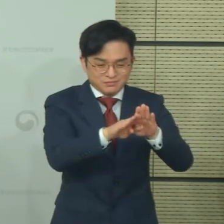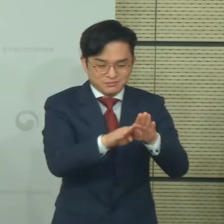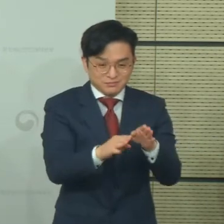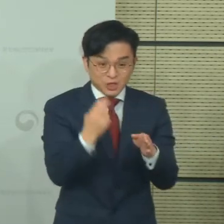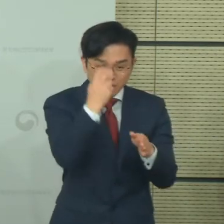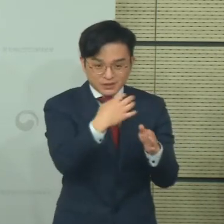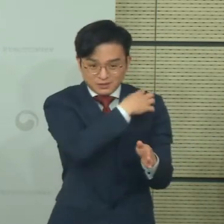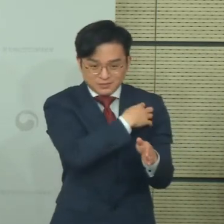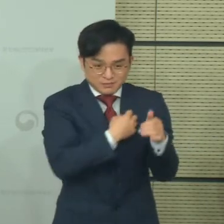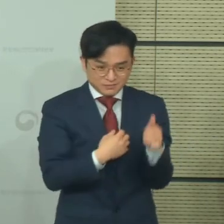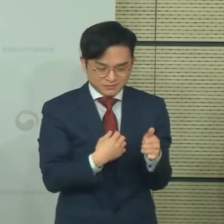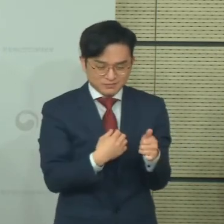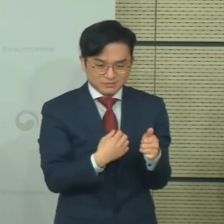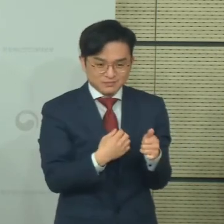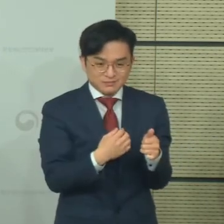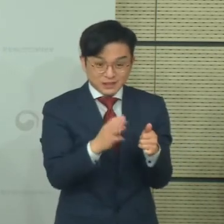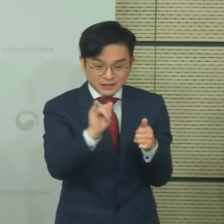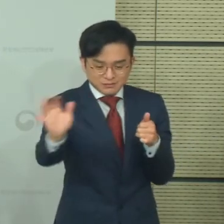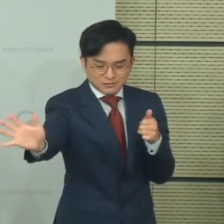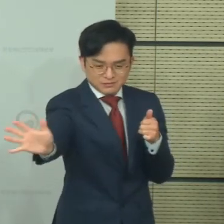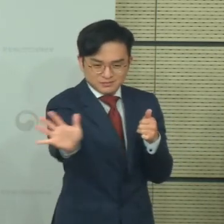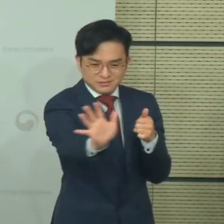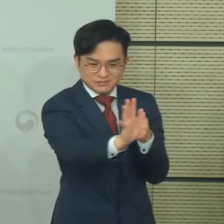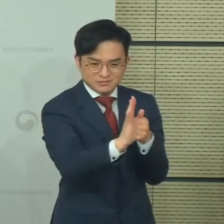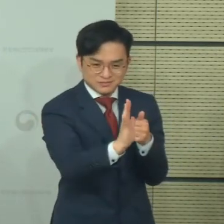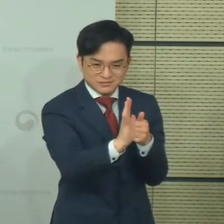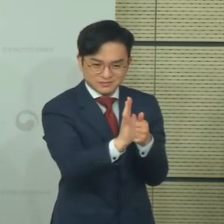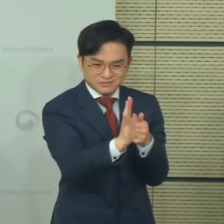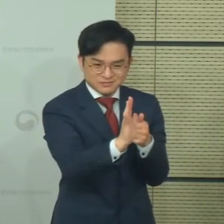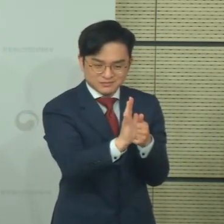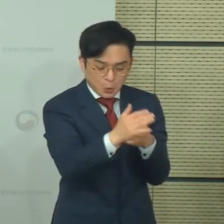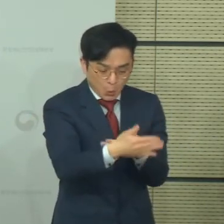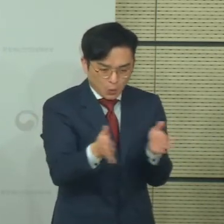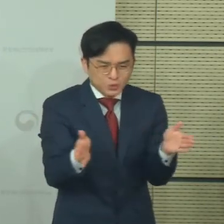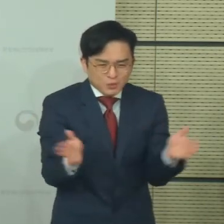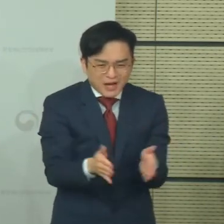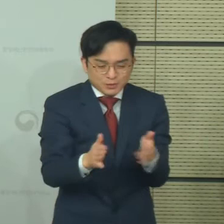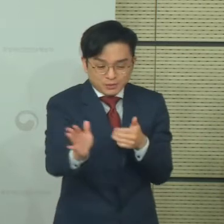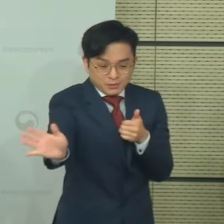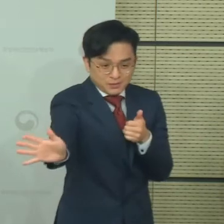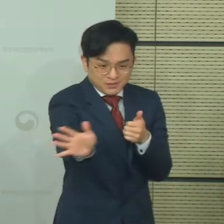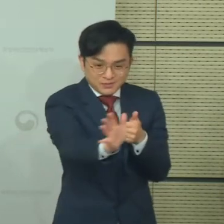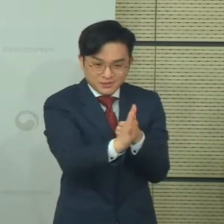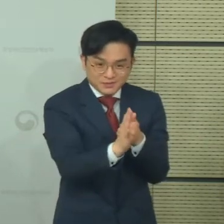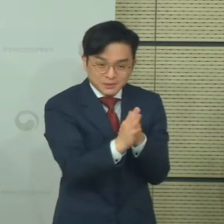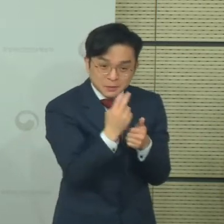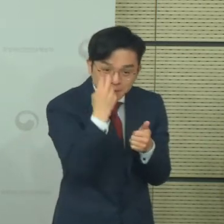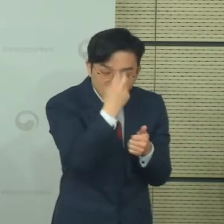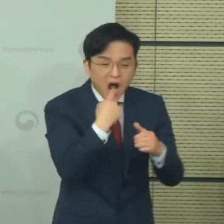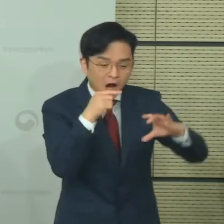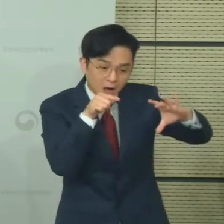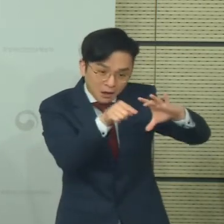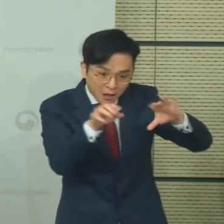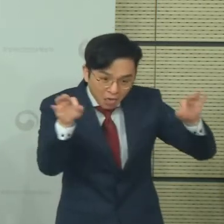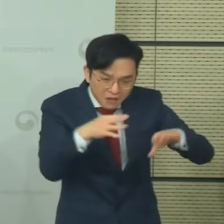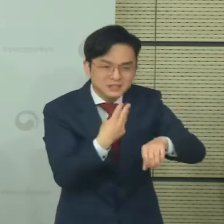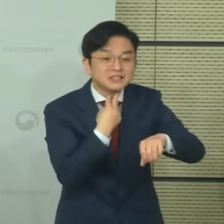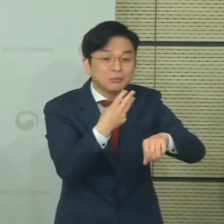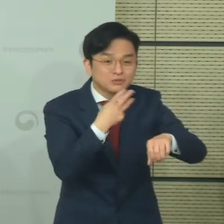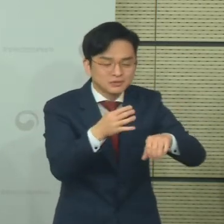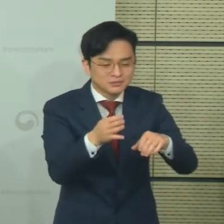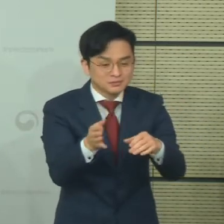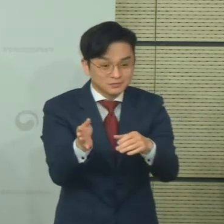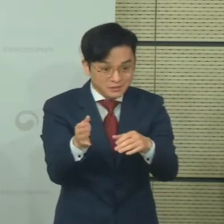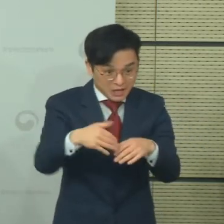수 있기 때문에 이 선별진료소에서 한 개 선별진료소에서 검체 채취를 하는데 한 30분 정도가